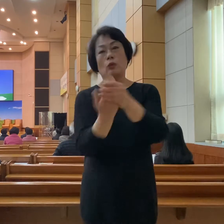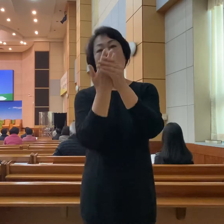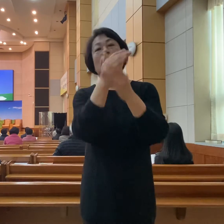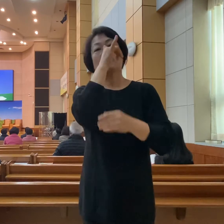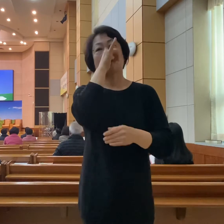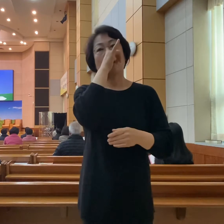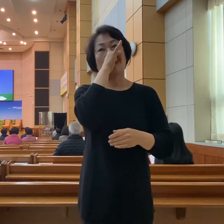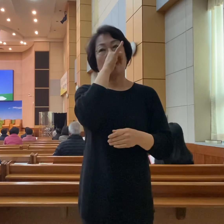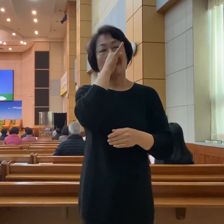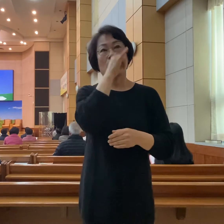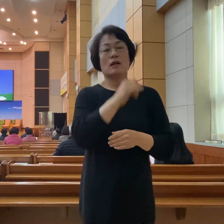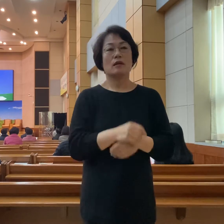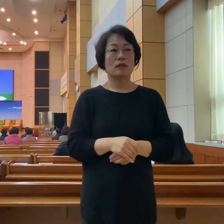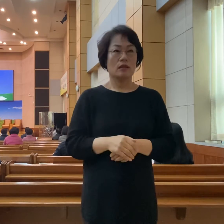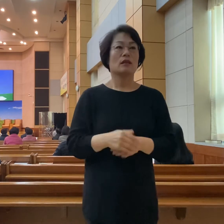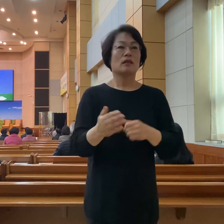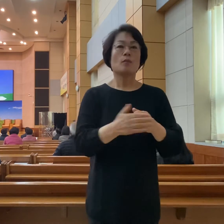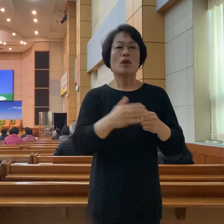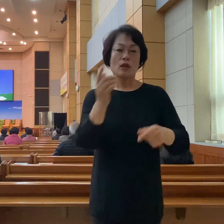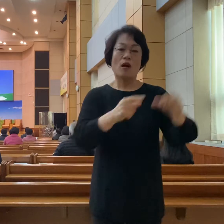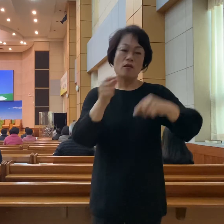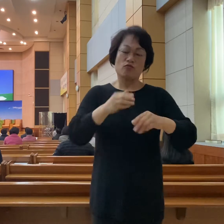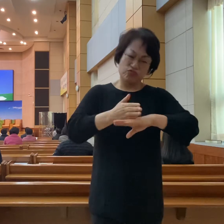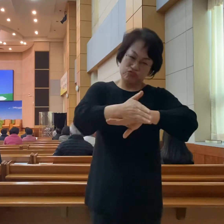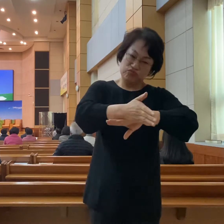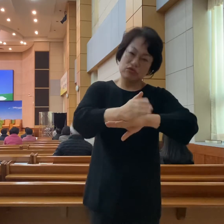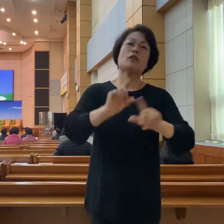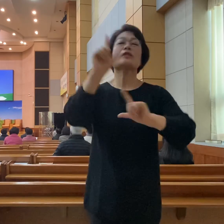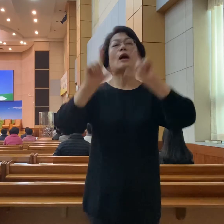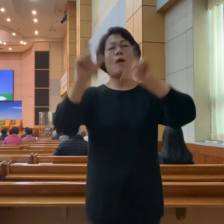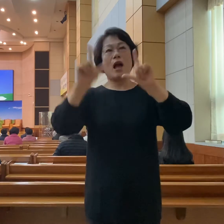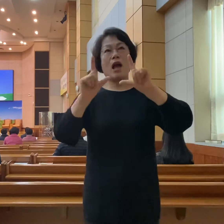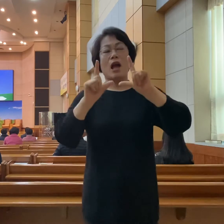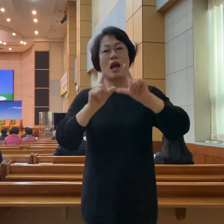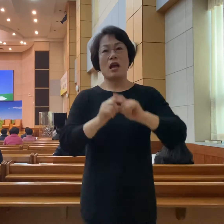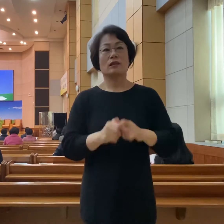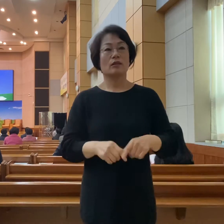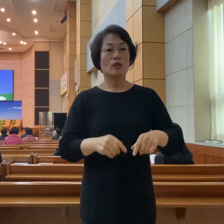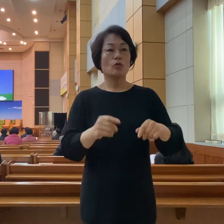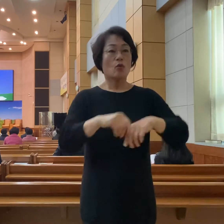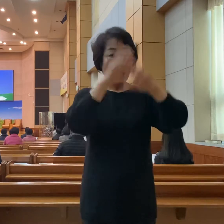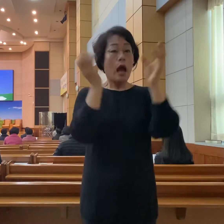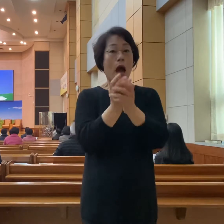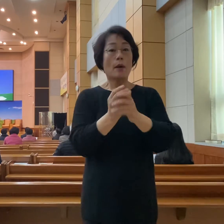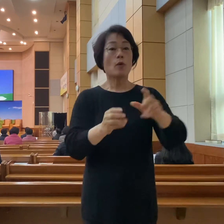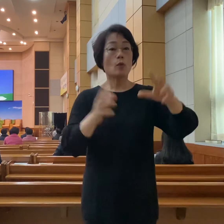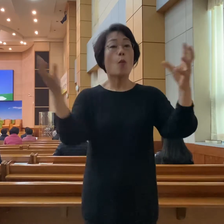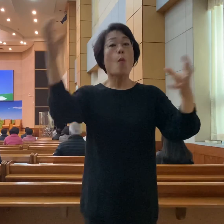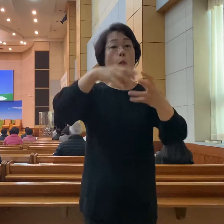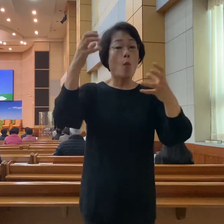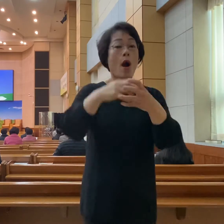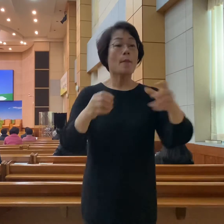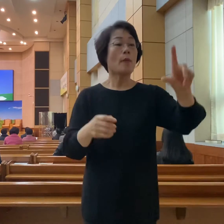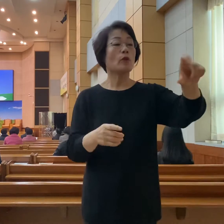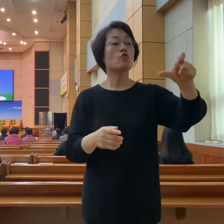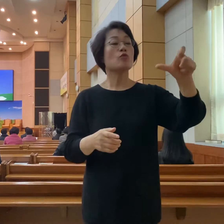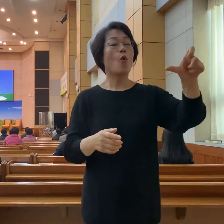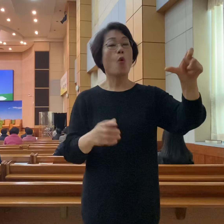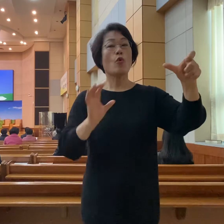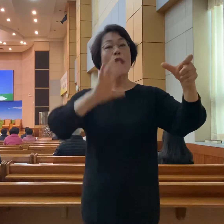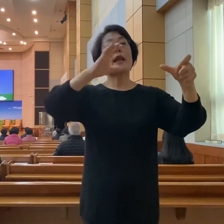더 늦어질 수 있는 이런 상황이죠. 65개국만 했으니까 나라를 더